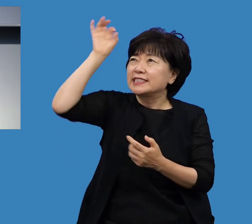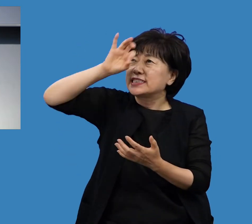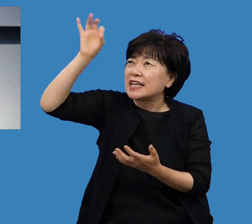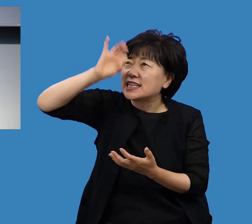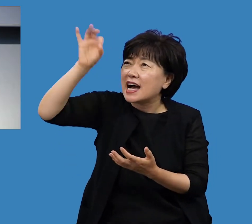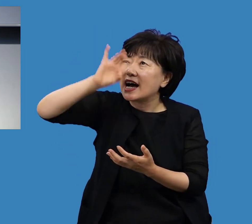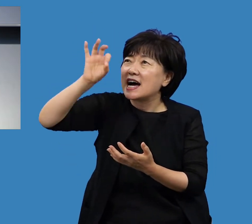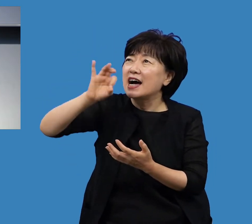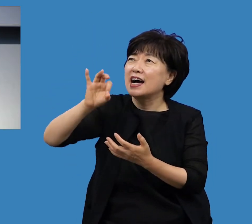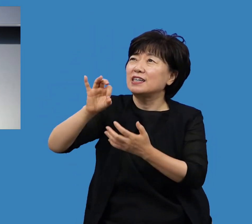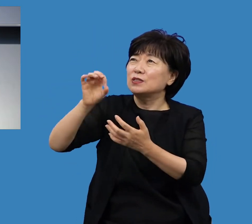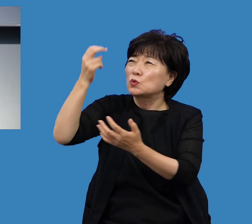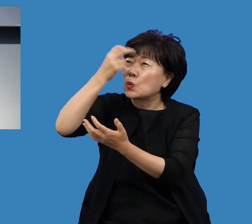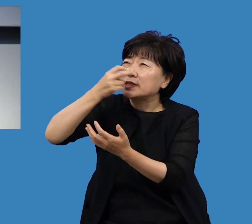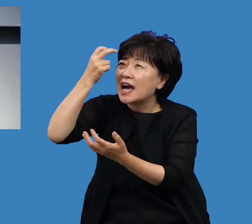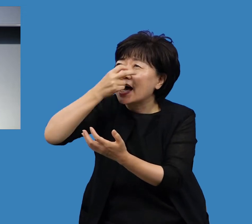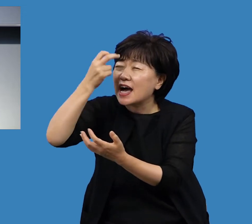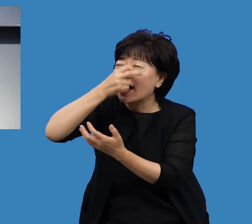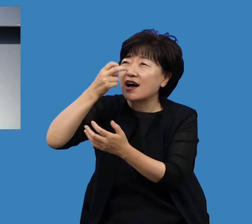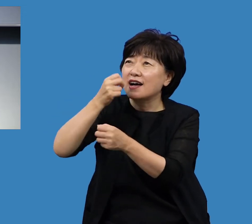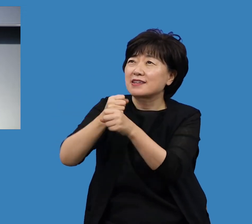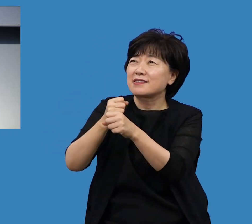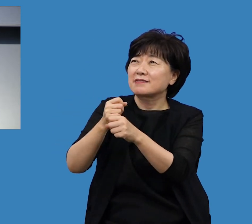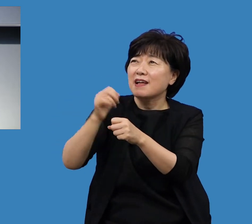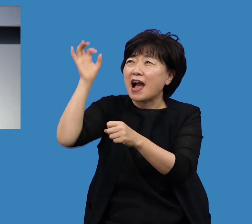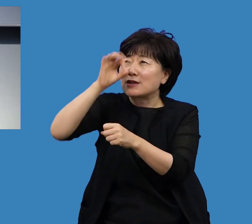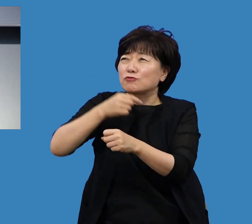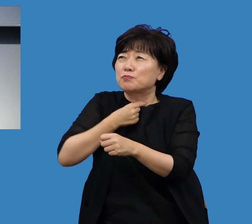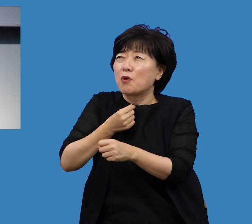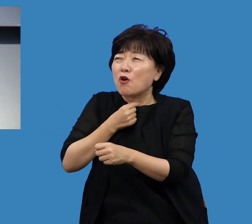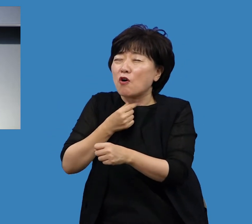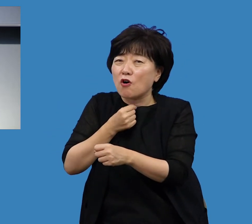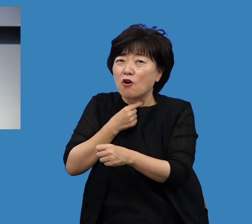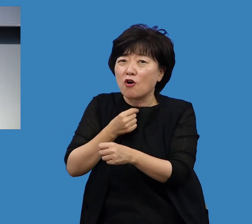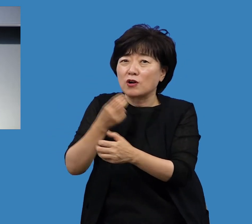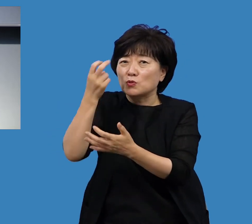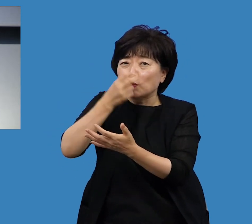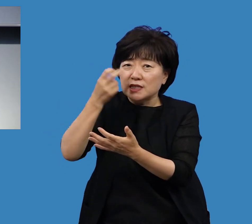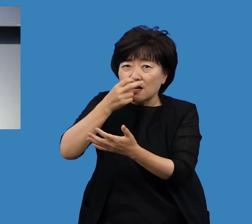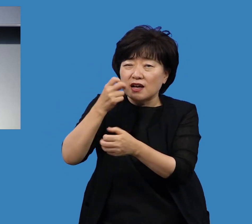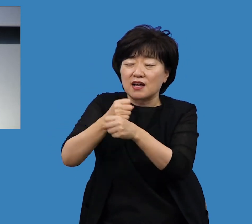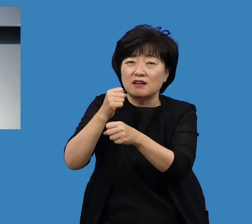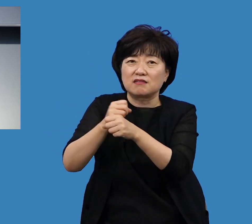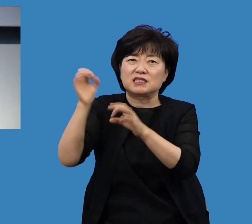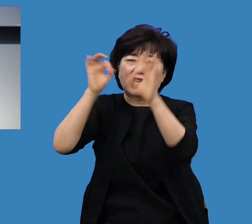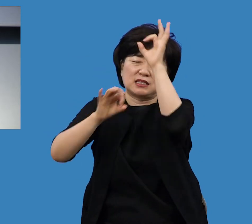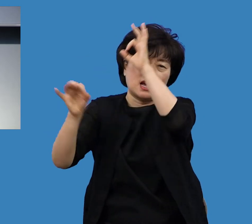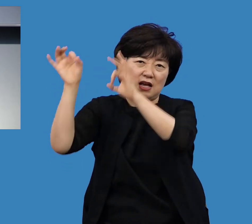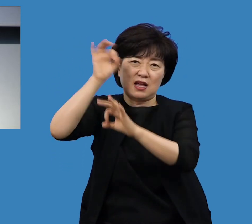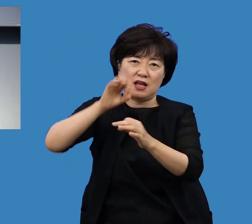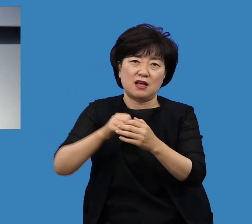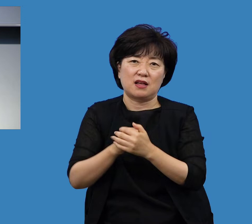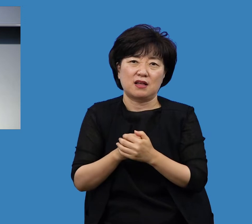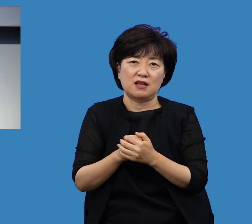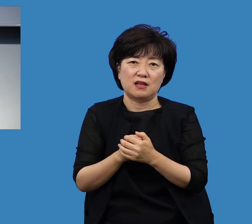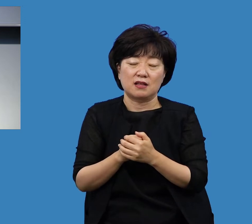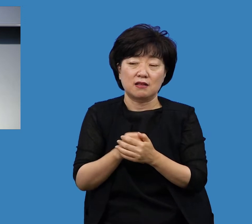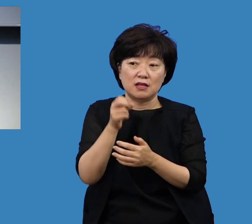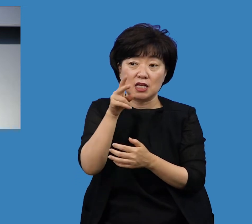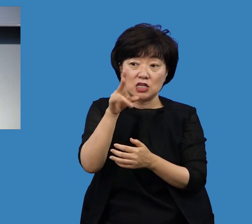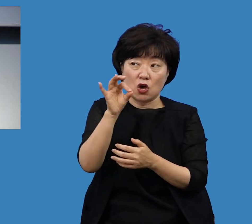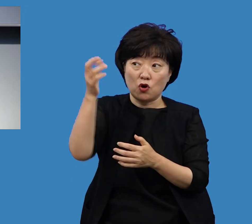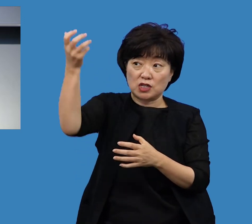거예요. 이게 여러분 영이 우리 안에 들어와서 하는 일이에요. 영이 우리 안에 들어오면 우리 혼에게 뭐를 하게